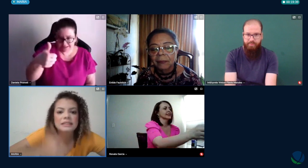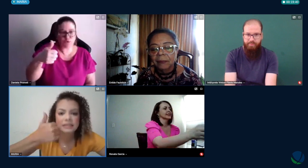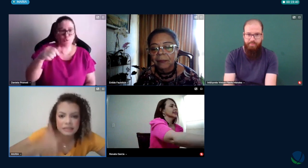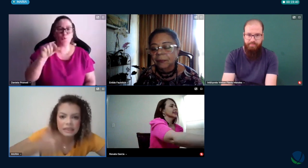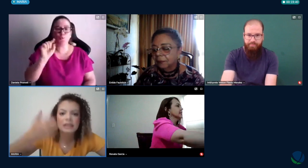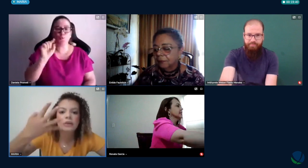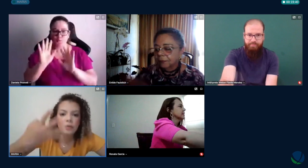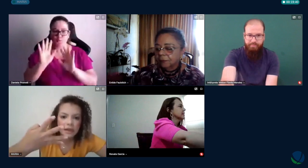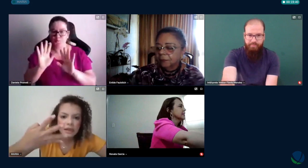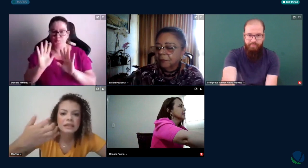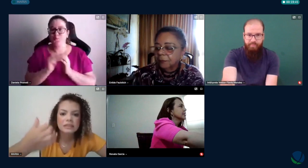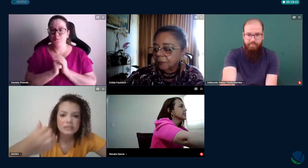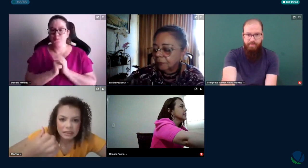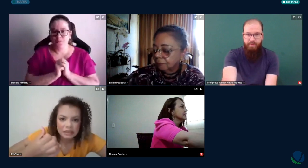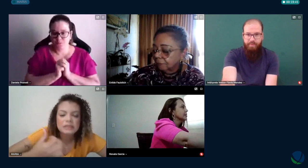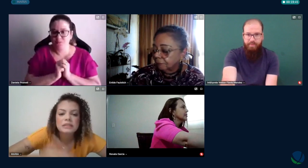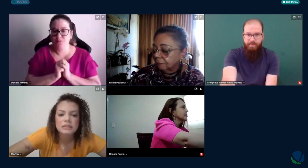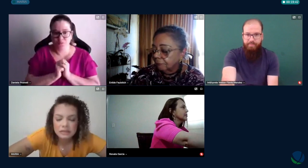146.